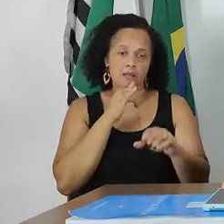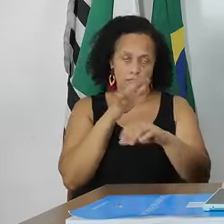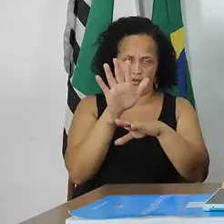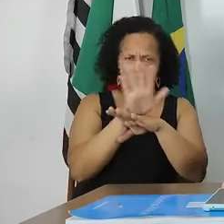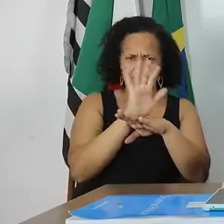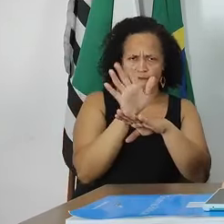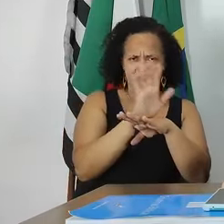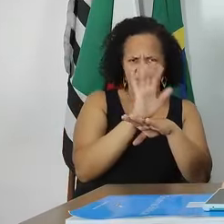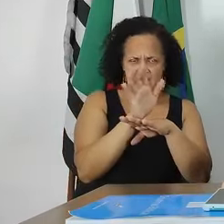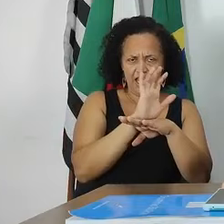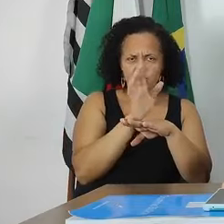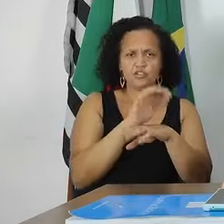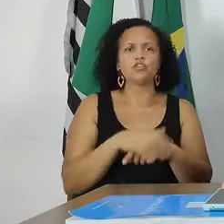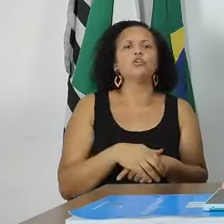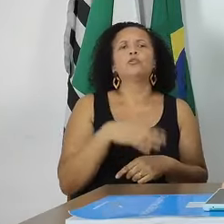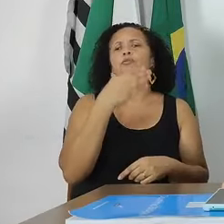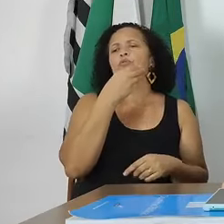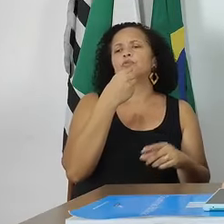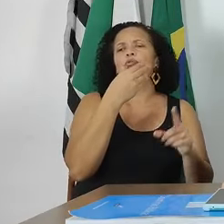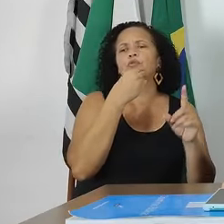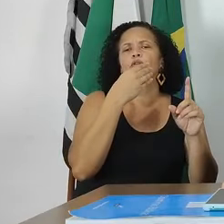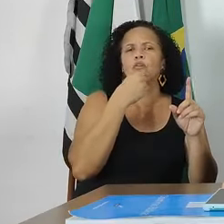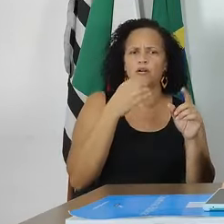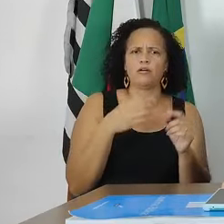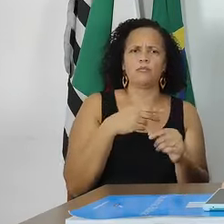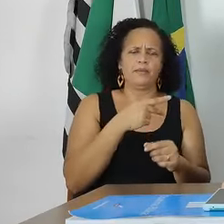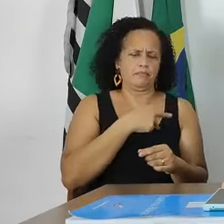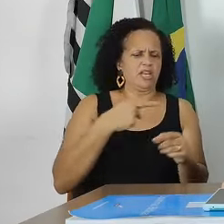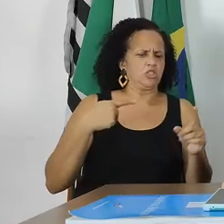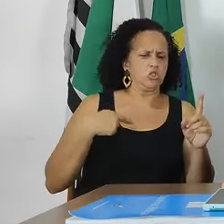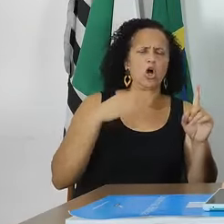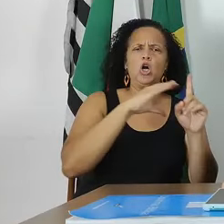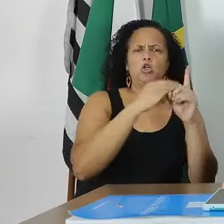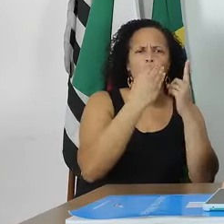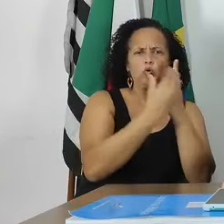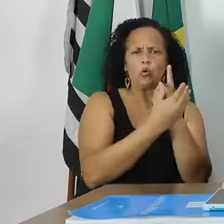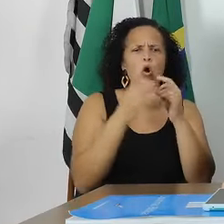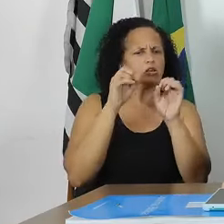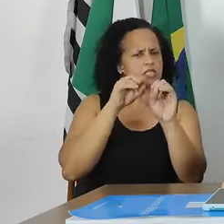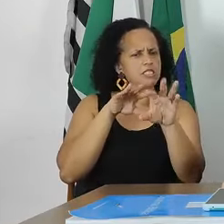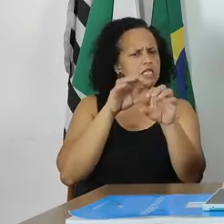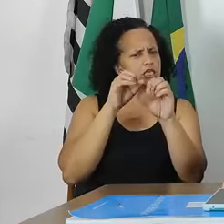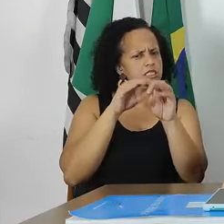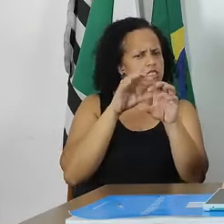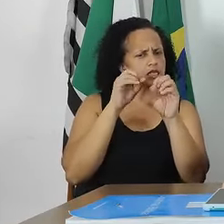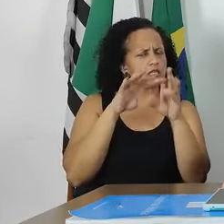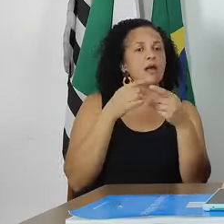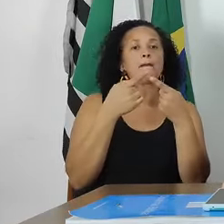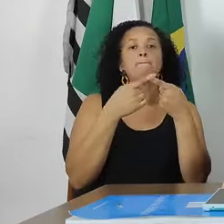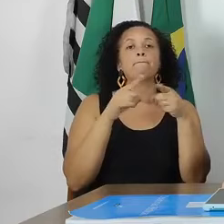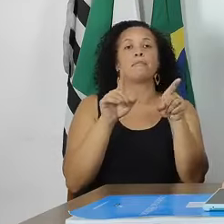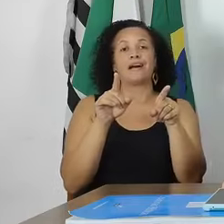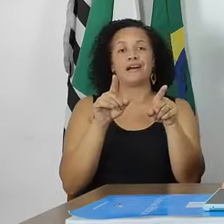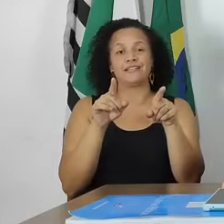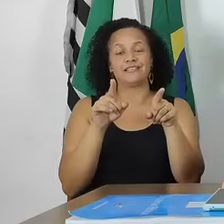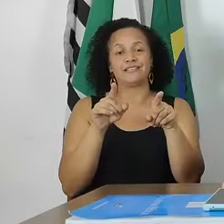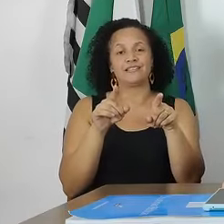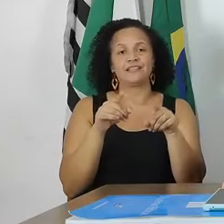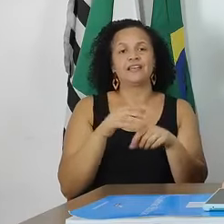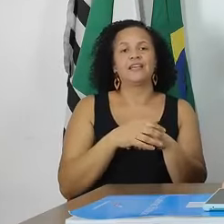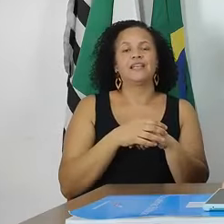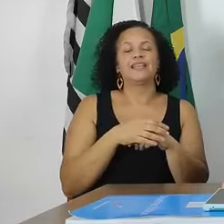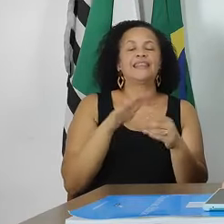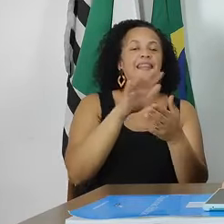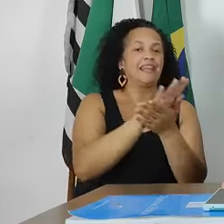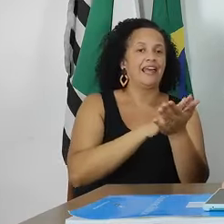aquela pregação é com o público destinado, né? Não é para você, mas aí você acaba acatando